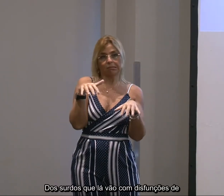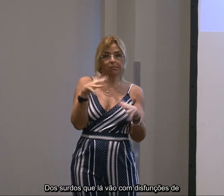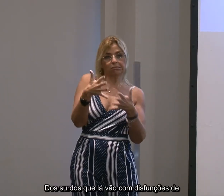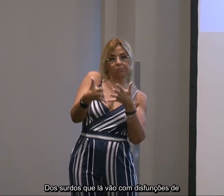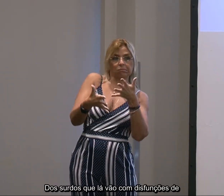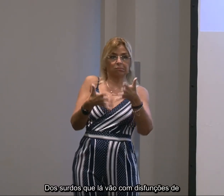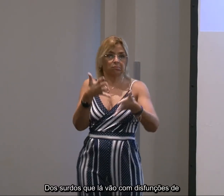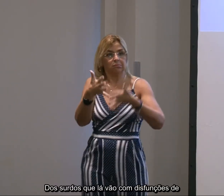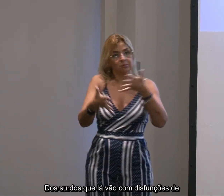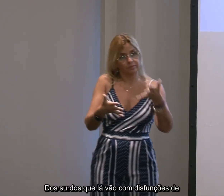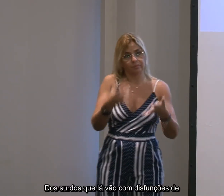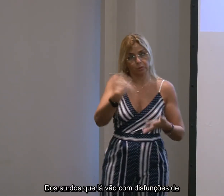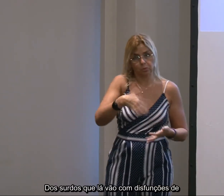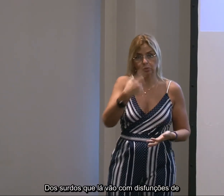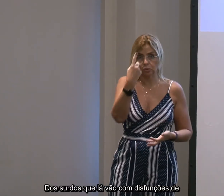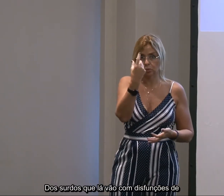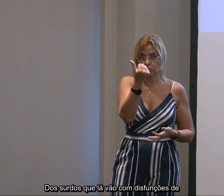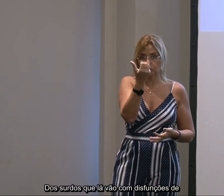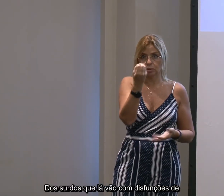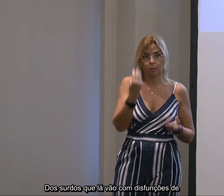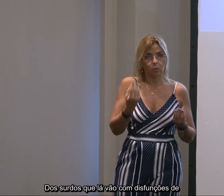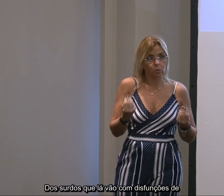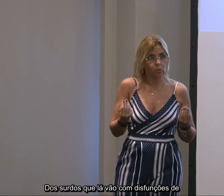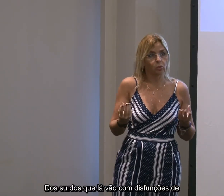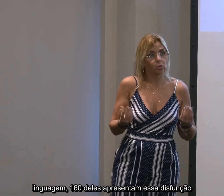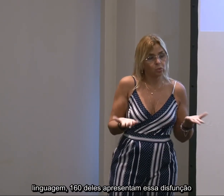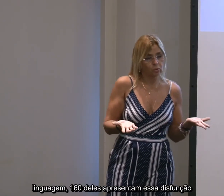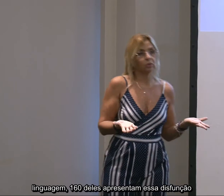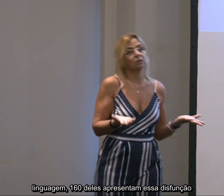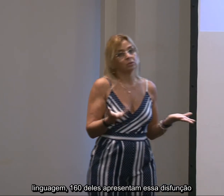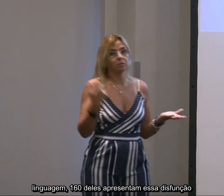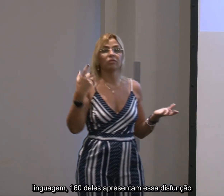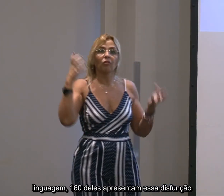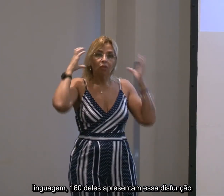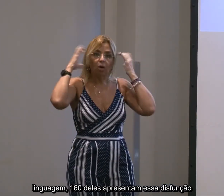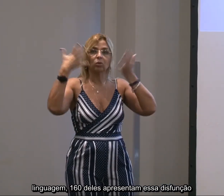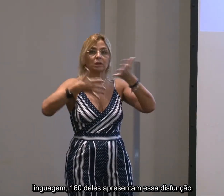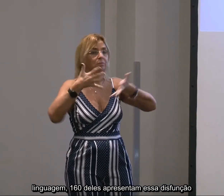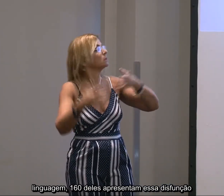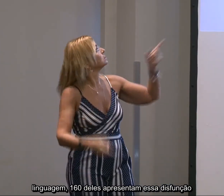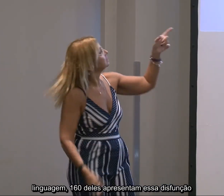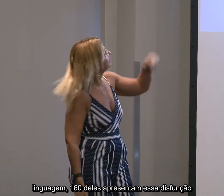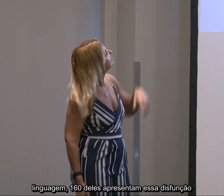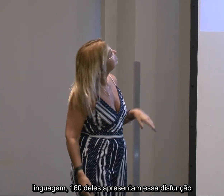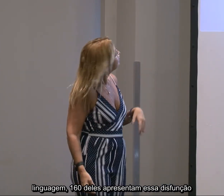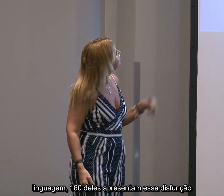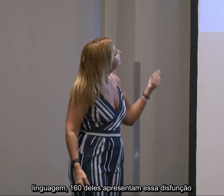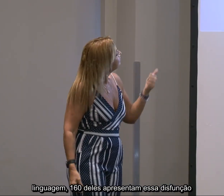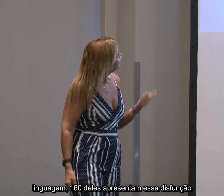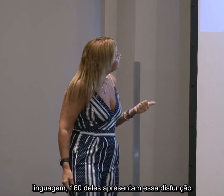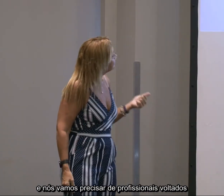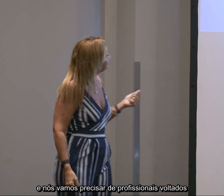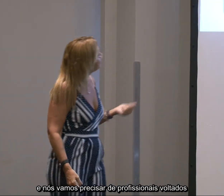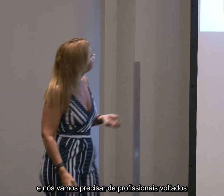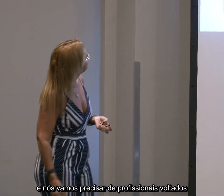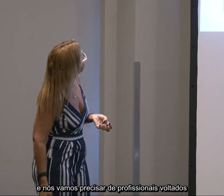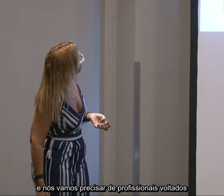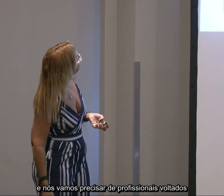Dos surdos que lá vão, que tem questões de disfunção de linguagem, 160 deles apresentam essa disfunção e a gente vai precisar